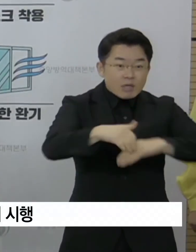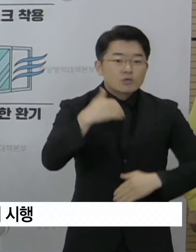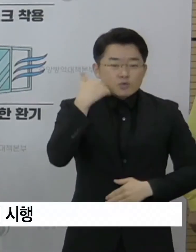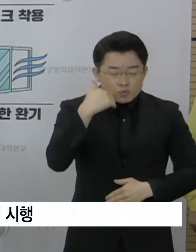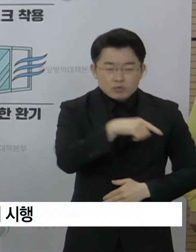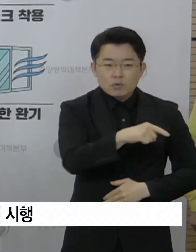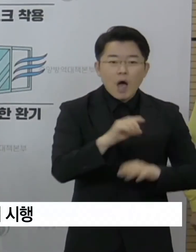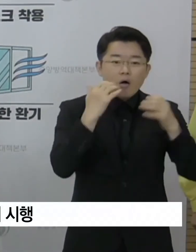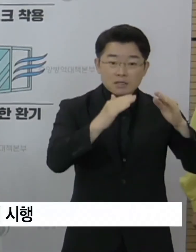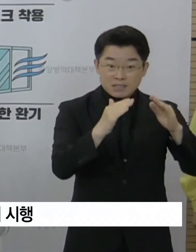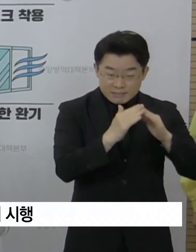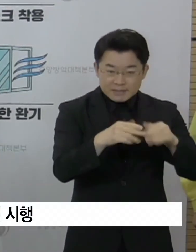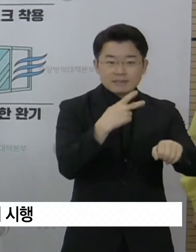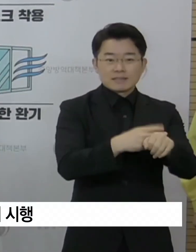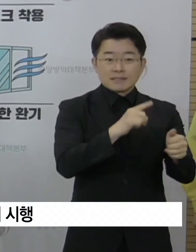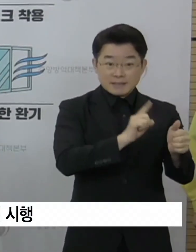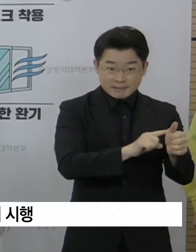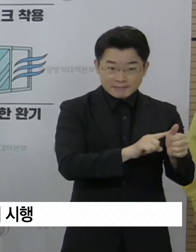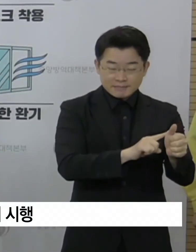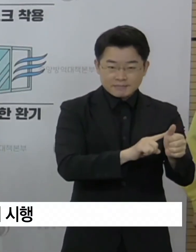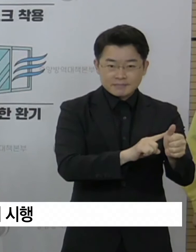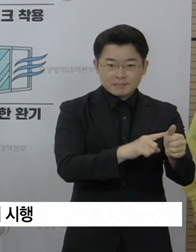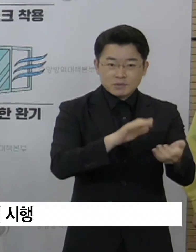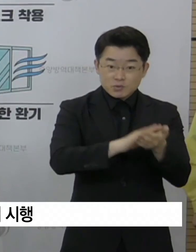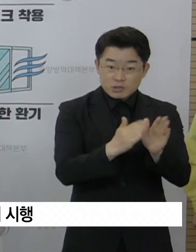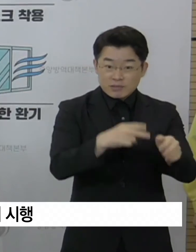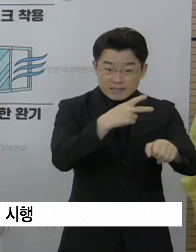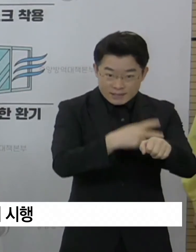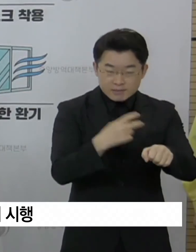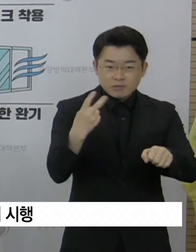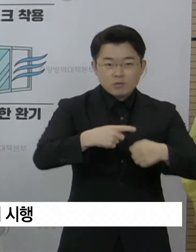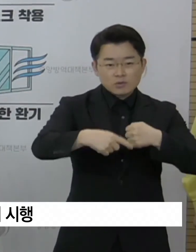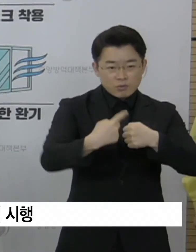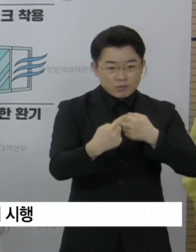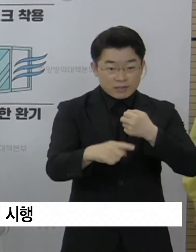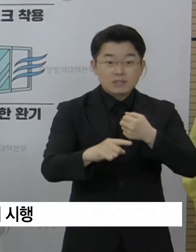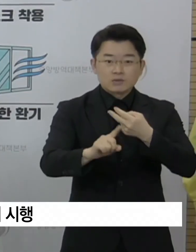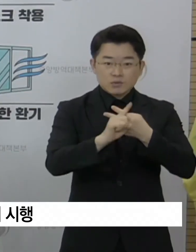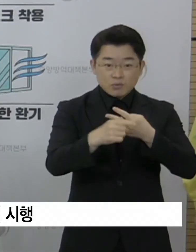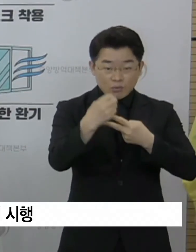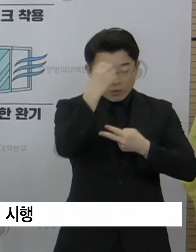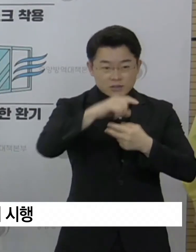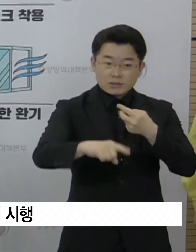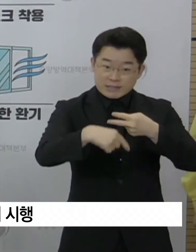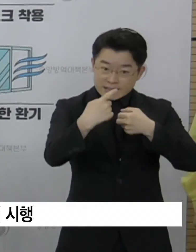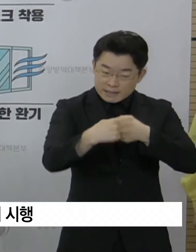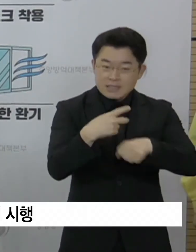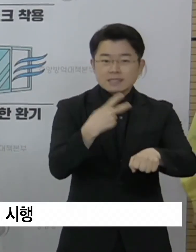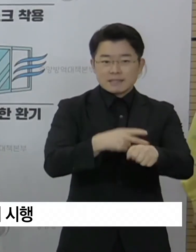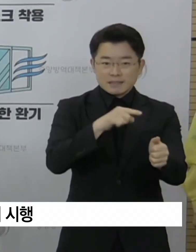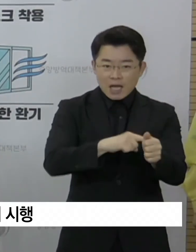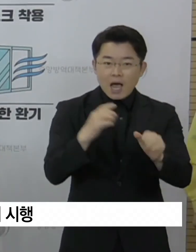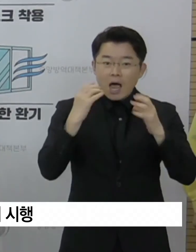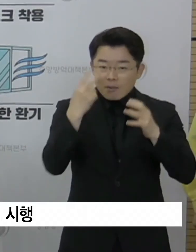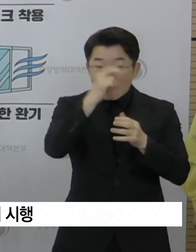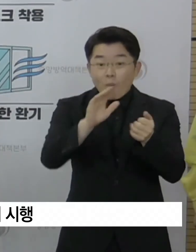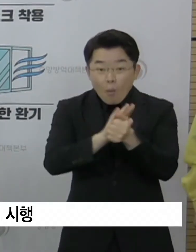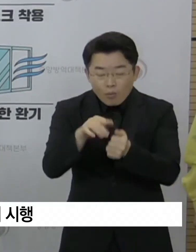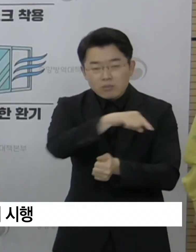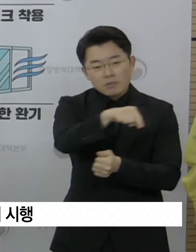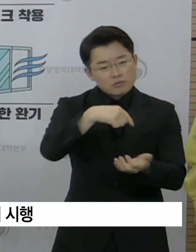보육 종사자 중에 어린이집 유치원 그리고 초등학교 1 2학년 교직원과 돌봄 인력